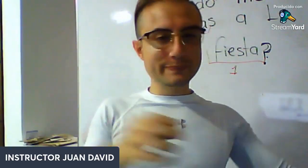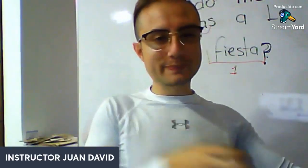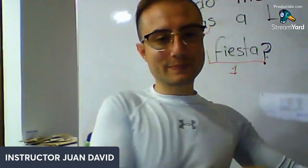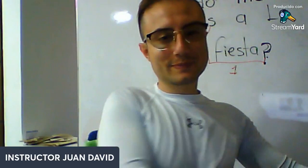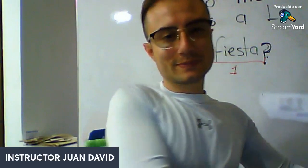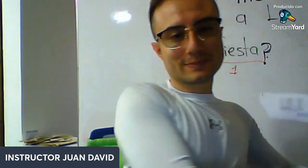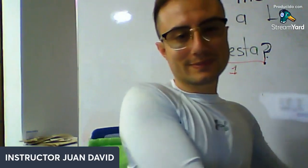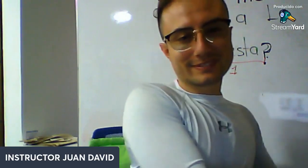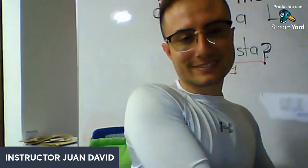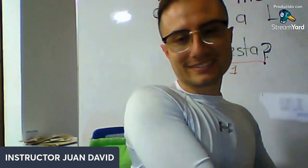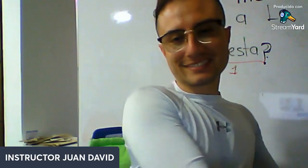los espero